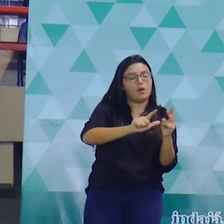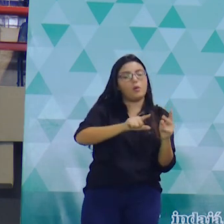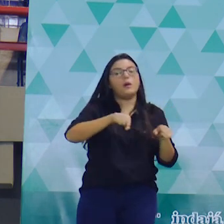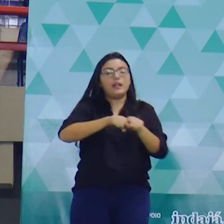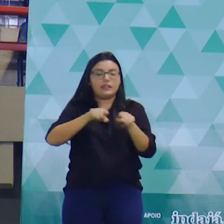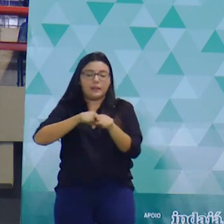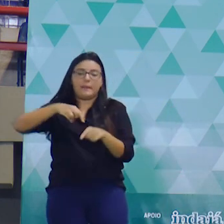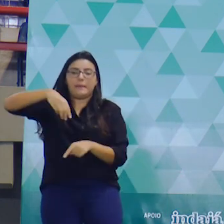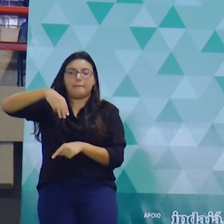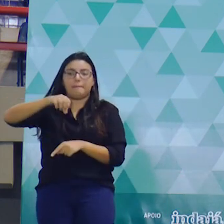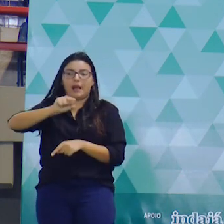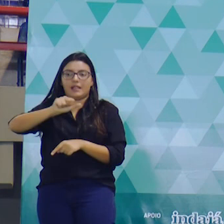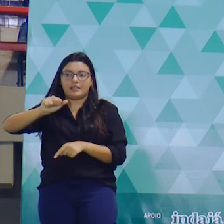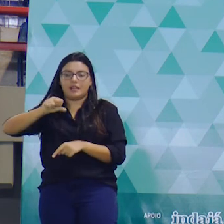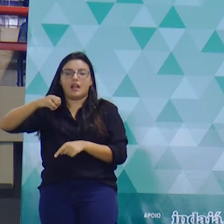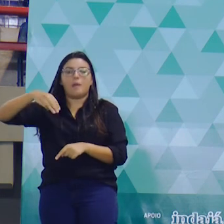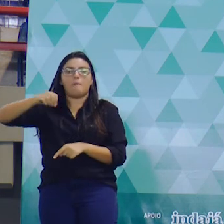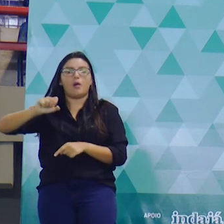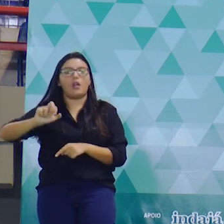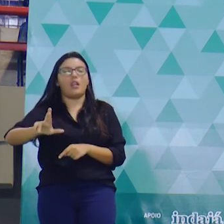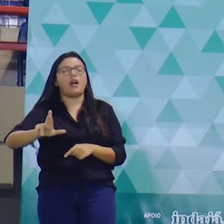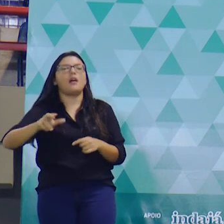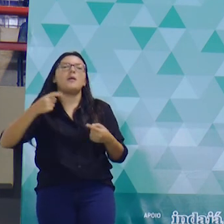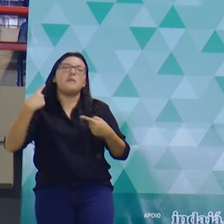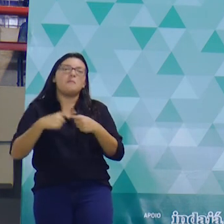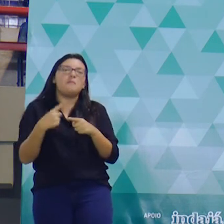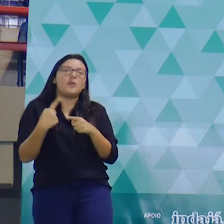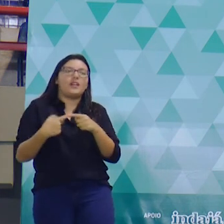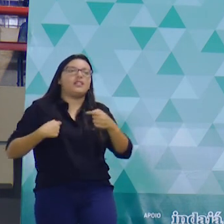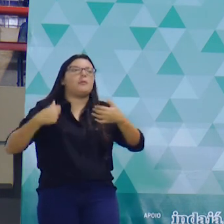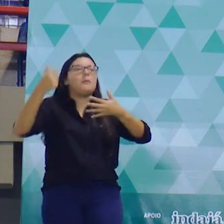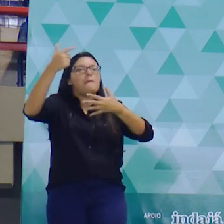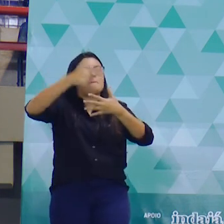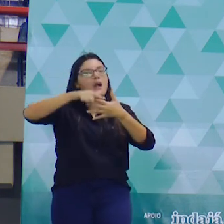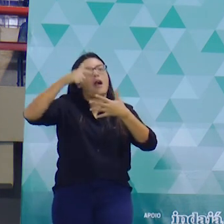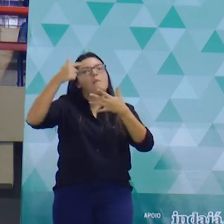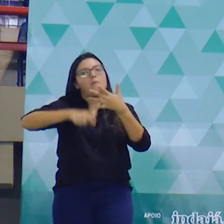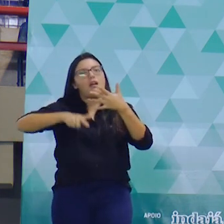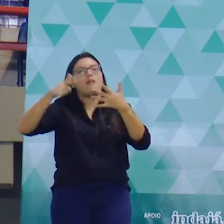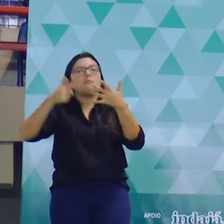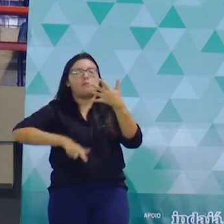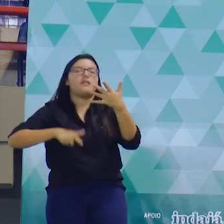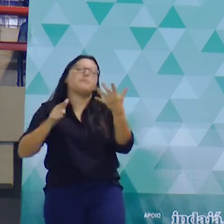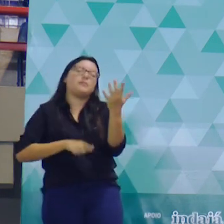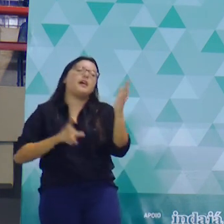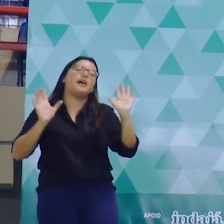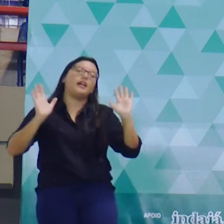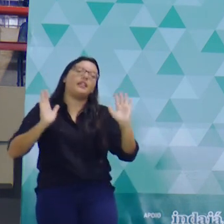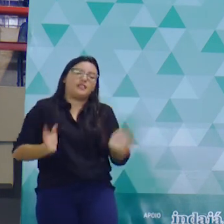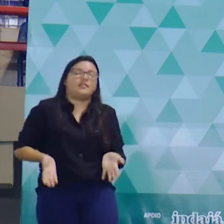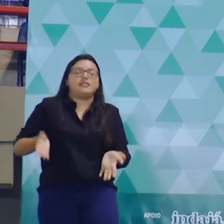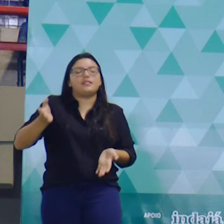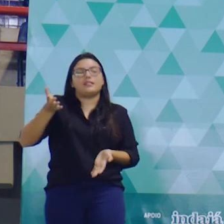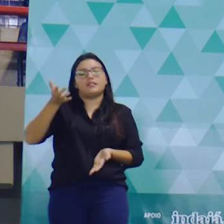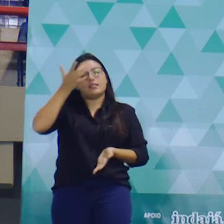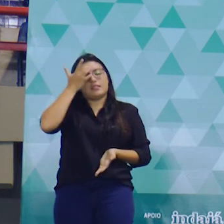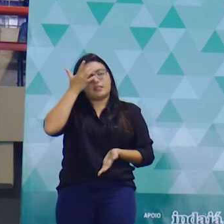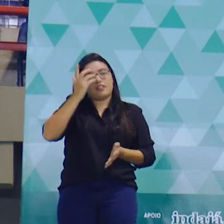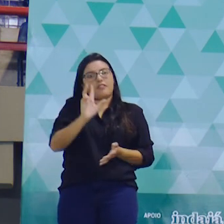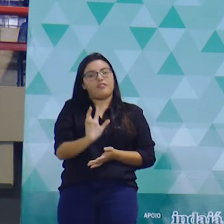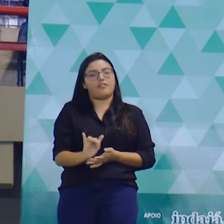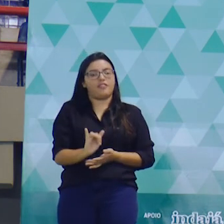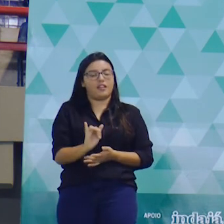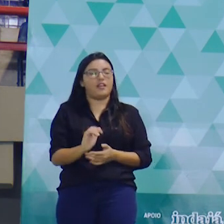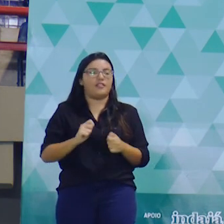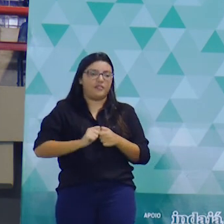notar que essa matéria, por ser muito repetitiva, por ter um padrão de resolução, ela pode ser... as questões de estequiometria